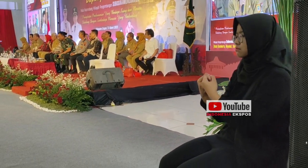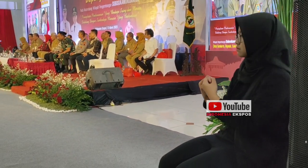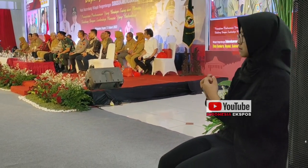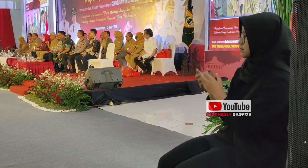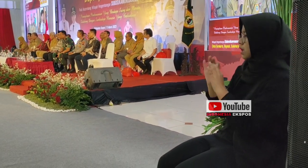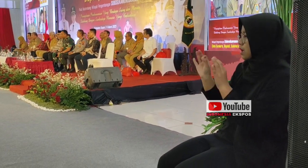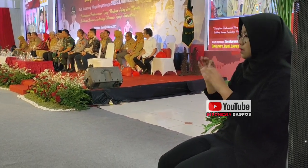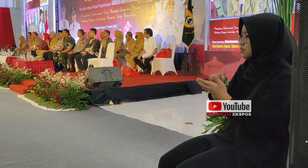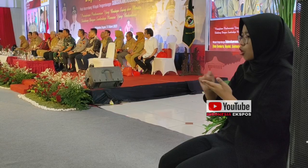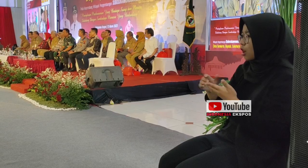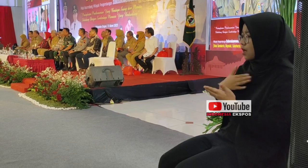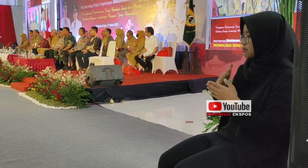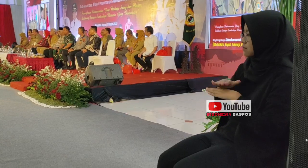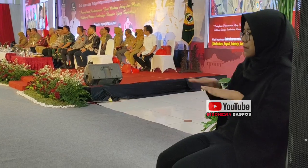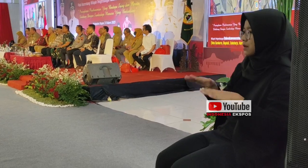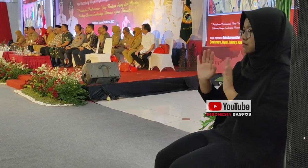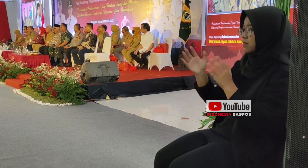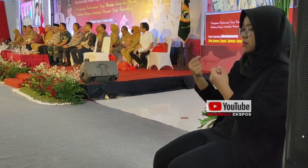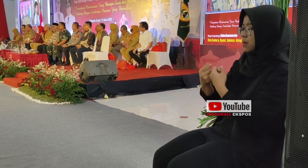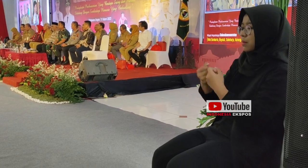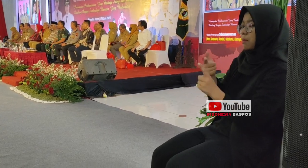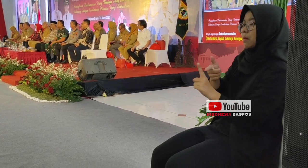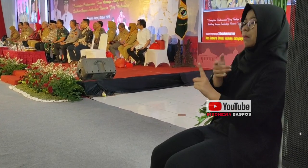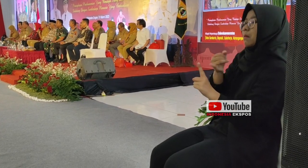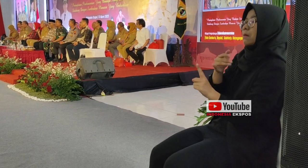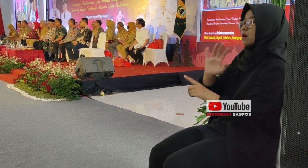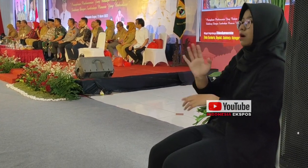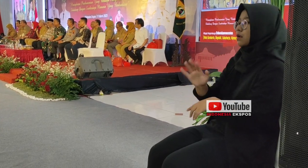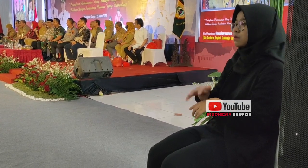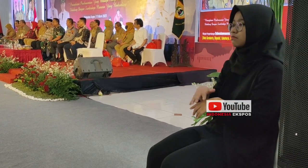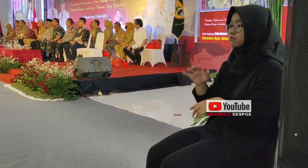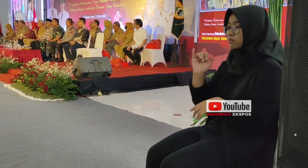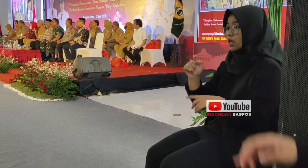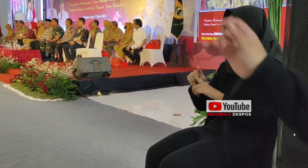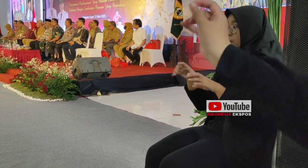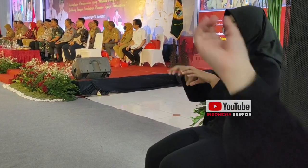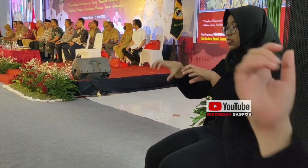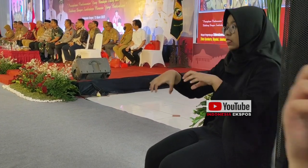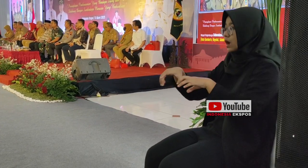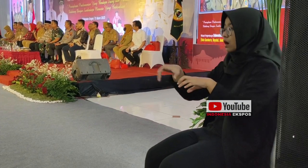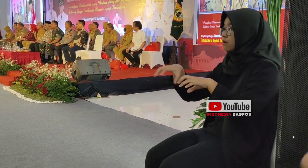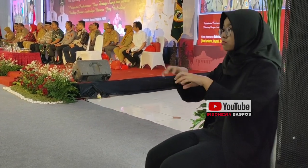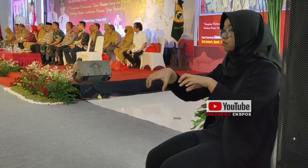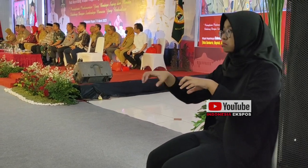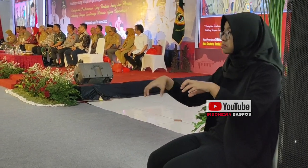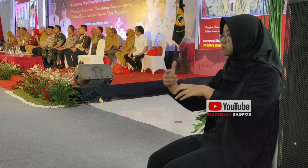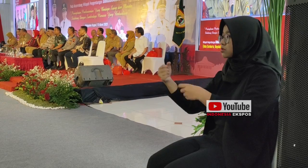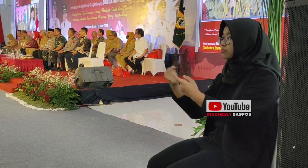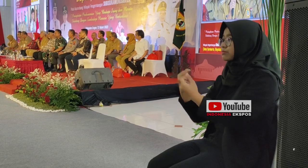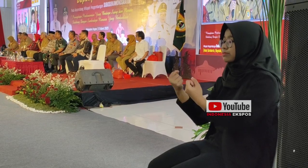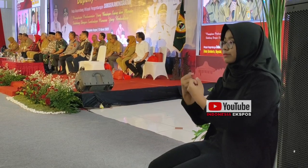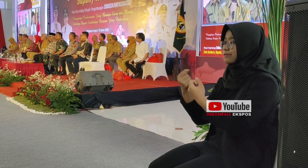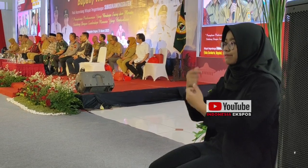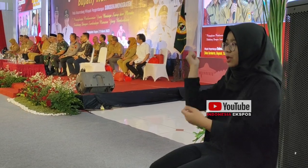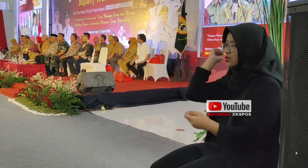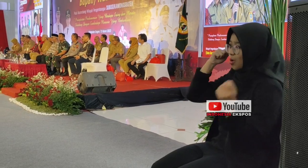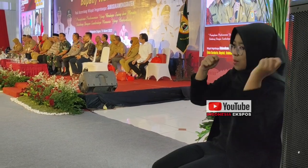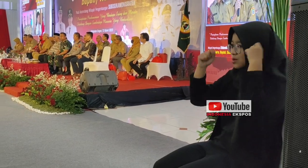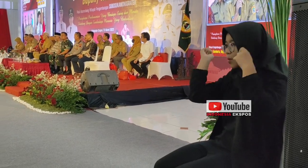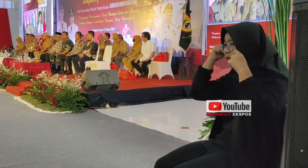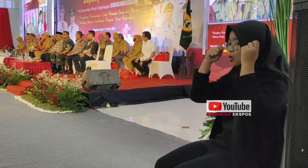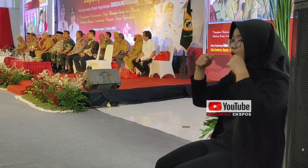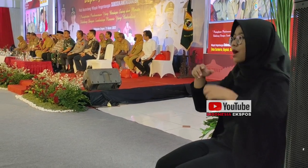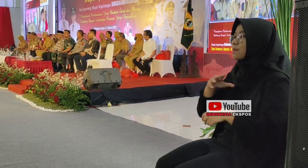Enggak, aman pak, sekolah saya enggak ada bullying. Iya, nantangin orang yang koncomu tonggomu udah gelutan nih. Malah baco-bacoan meneh. Itu